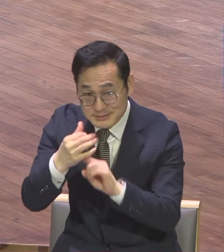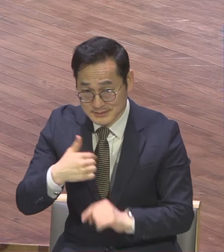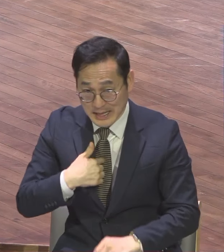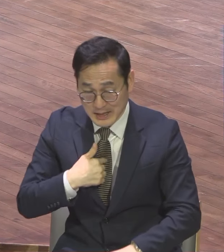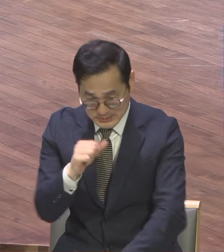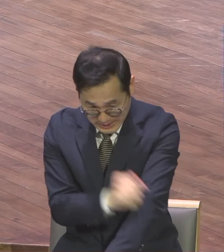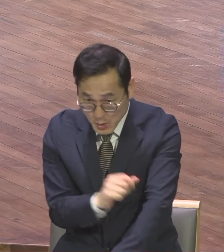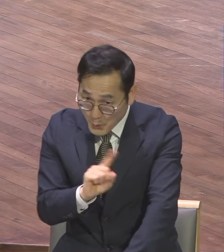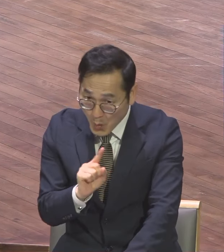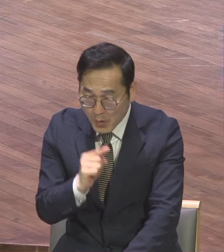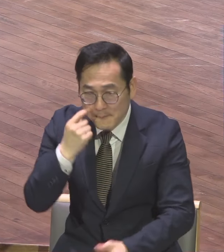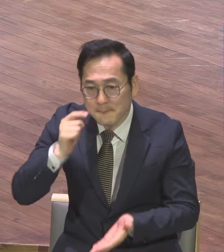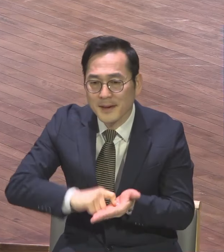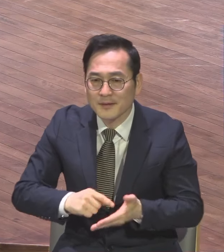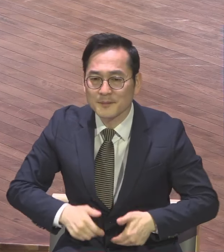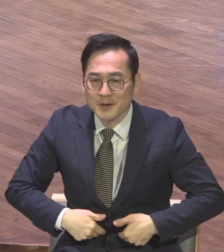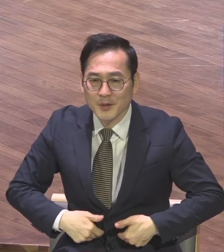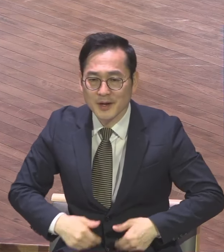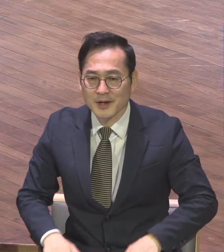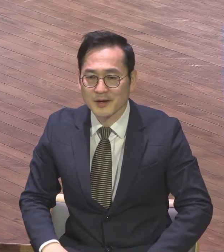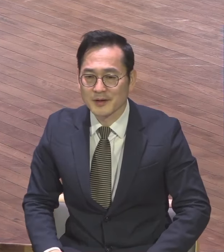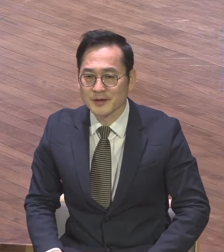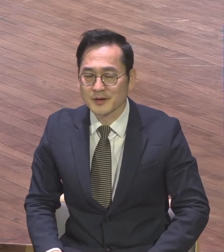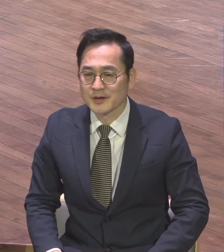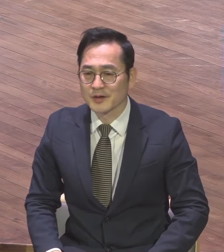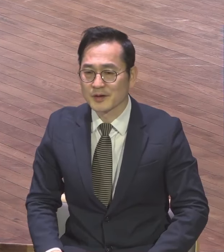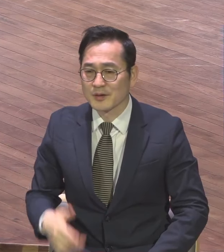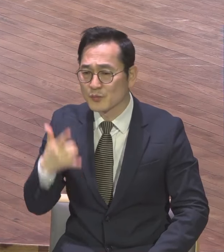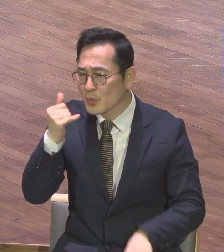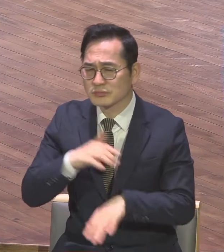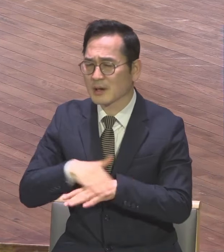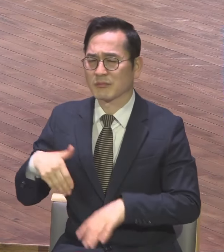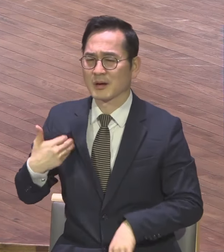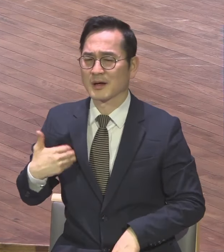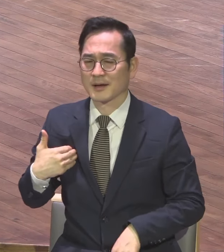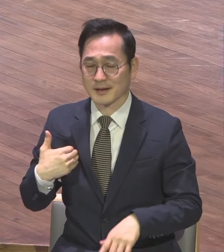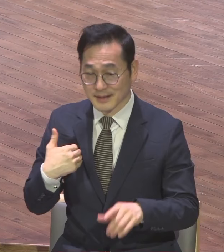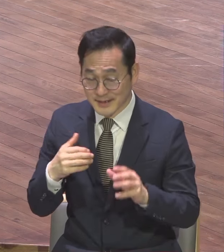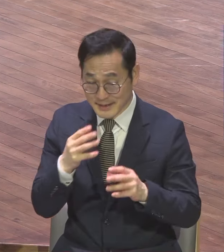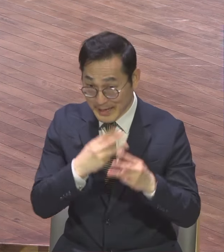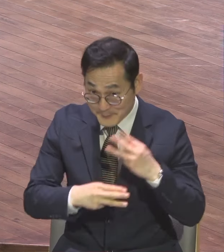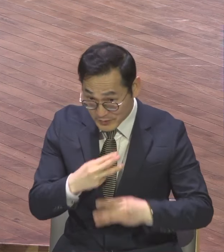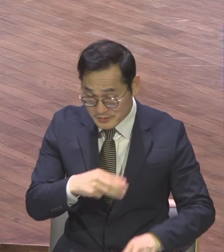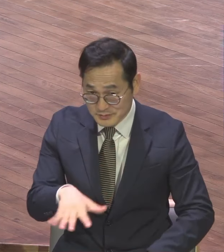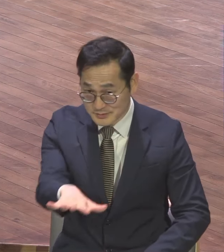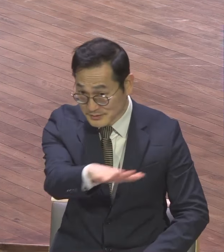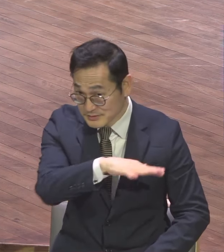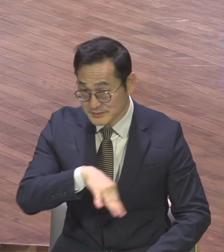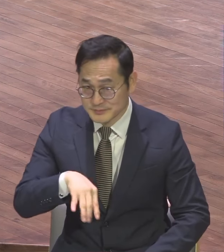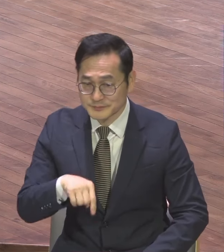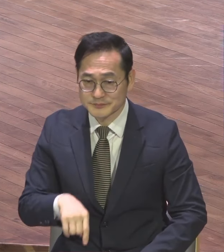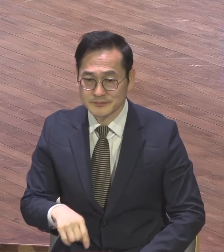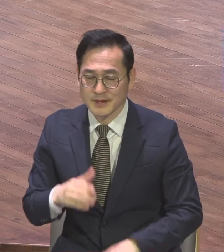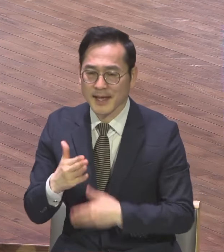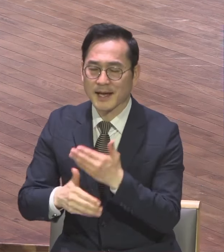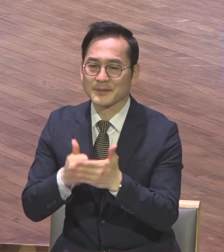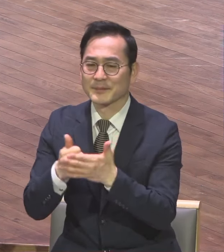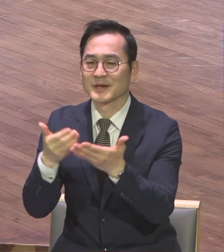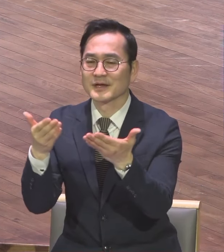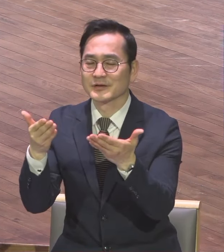그 탈란트 발견, 부모들은 객관성이 없어서 잘 몰라요. 그래서요 이 하나님께